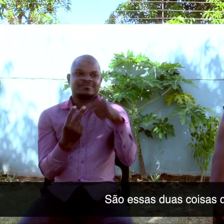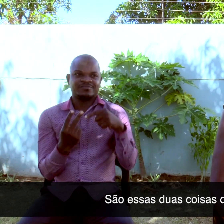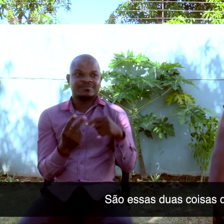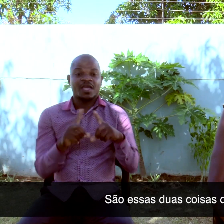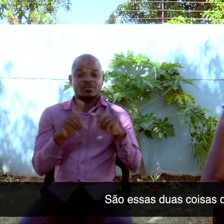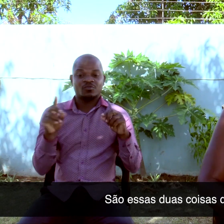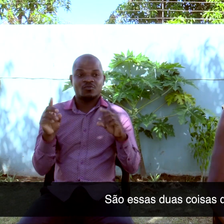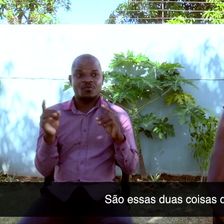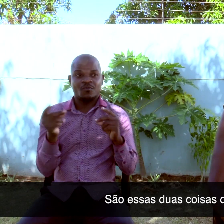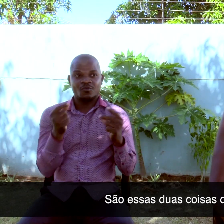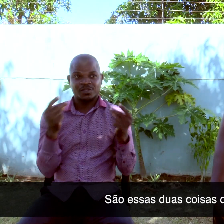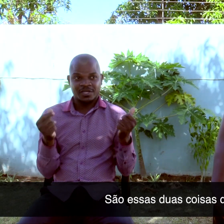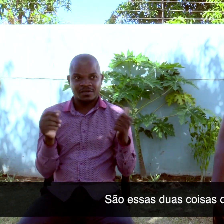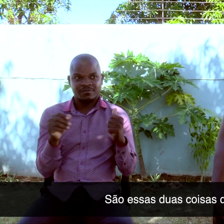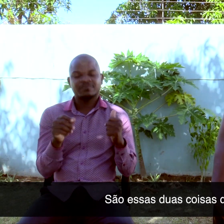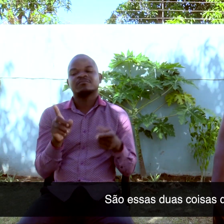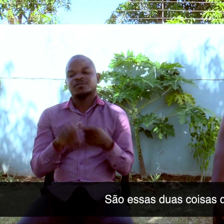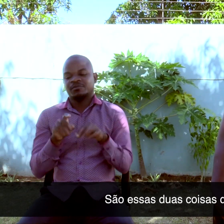música e a informática.